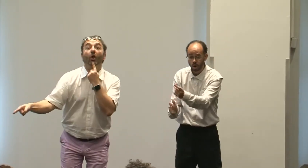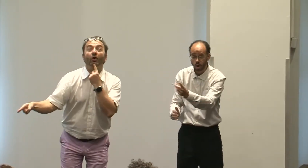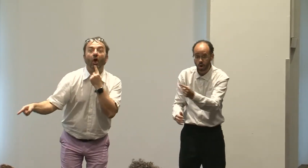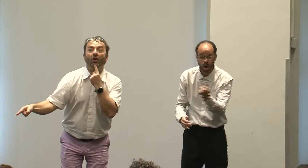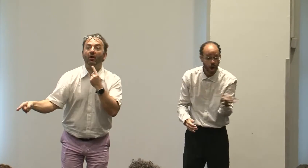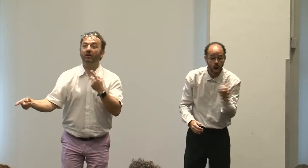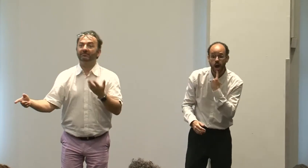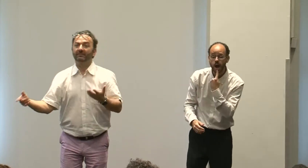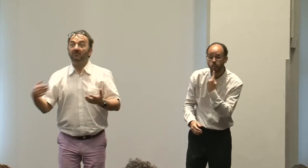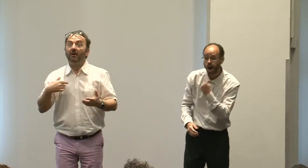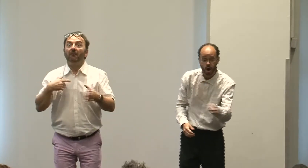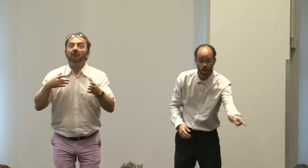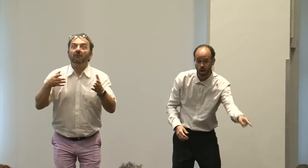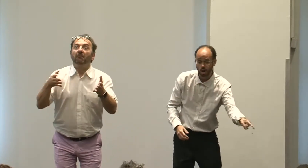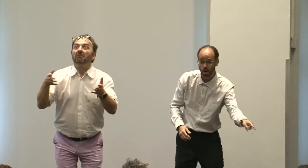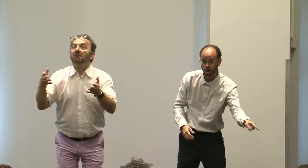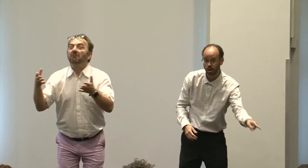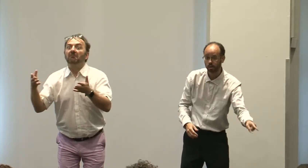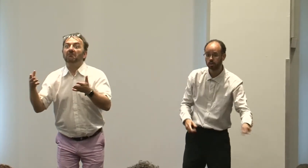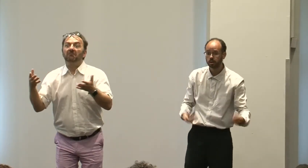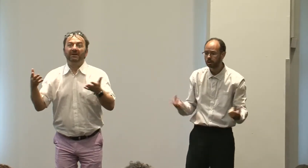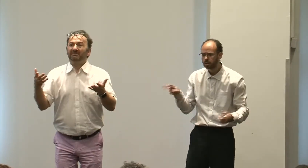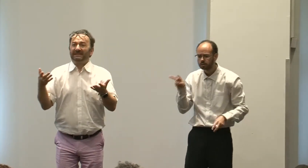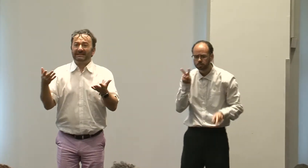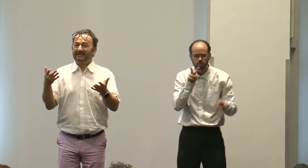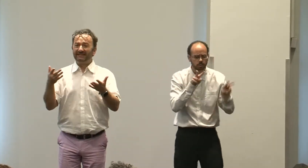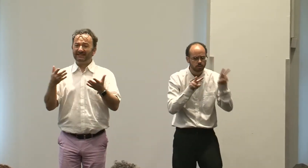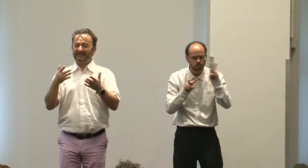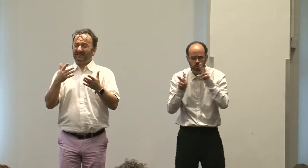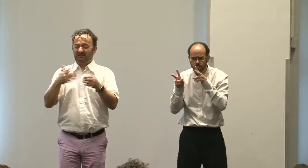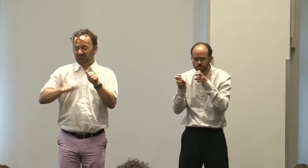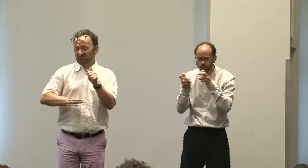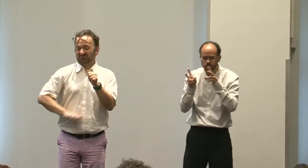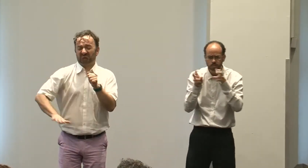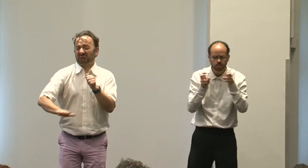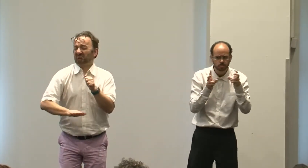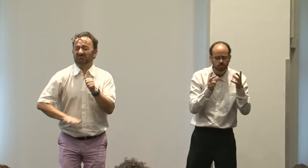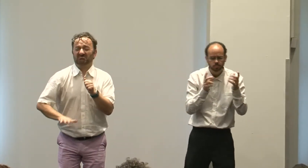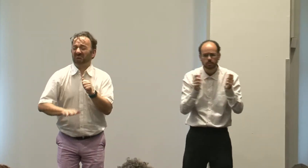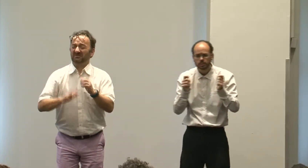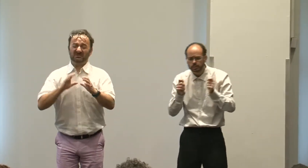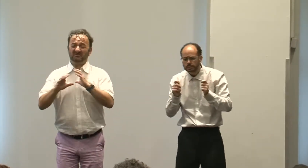é através de apontamentos,